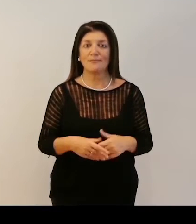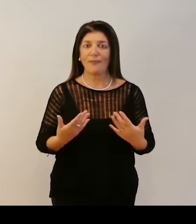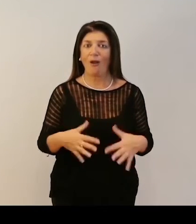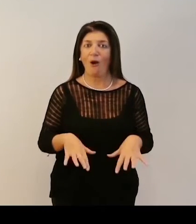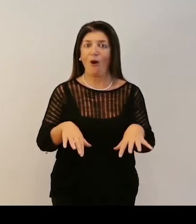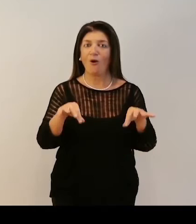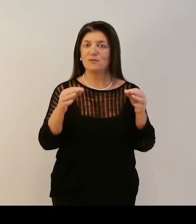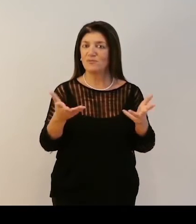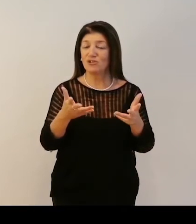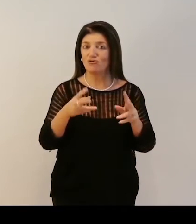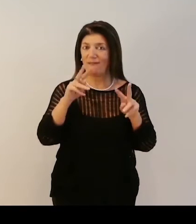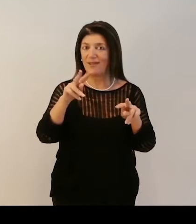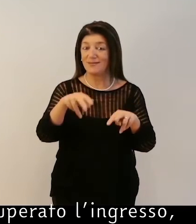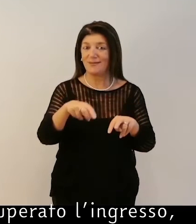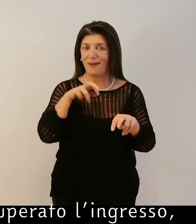Iniziamo il percorso di visita.